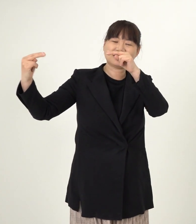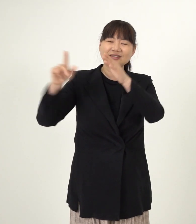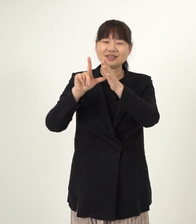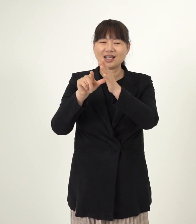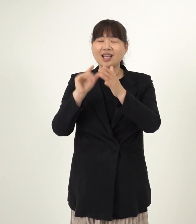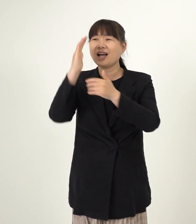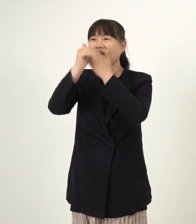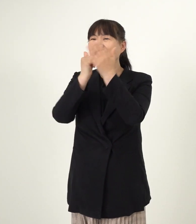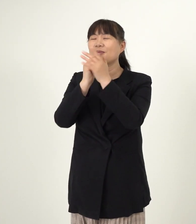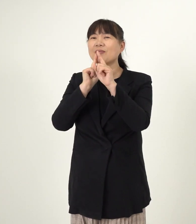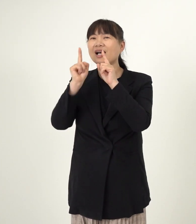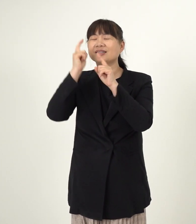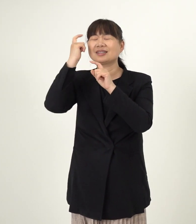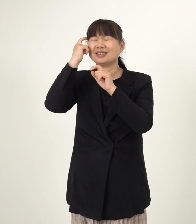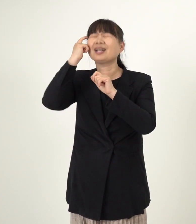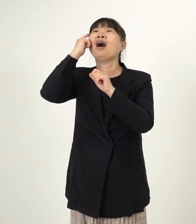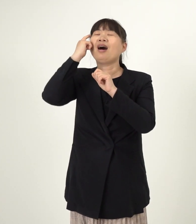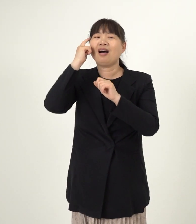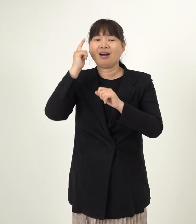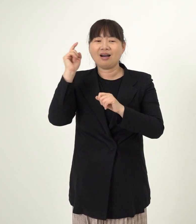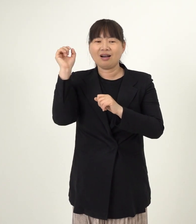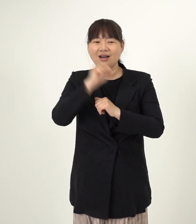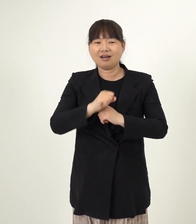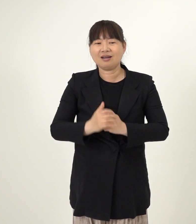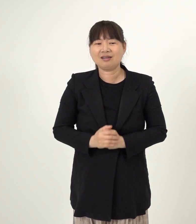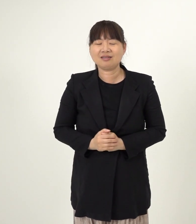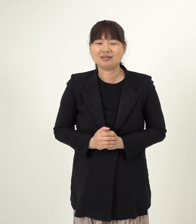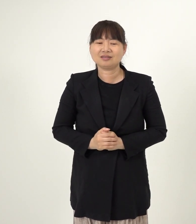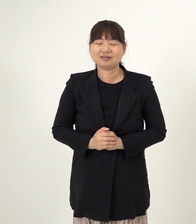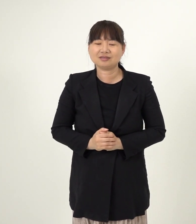하나님의 말씀이 기억이 나고